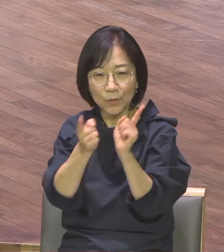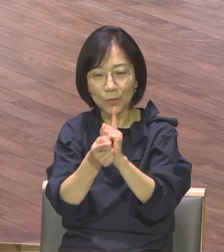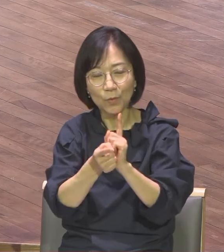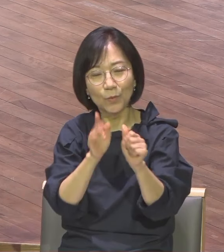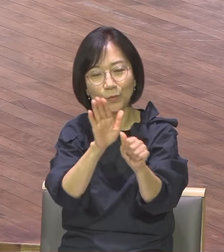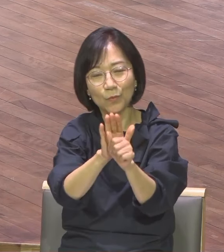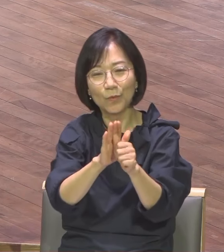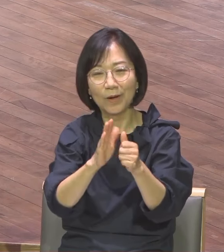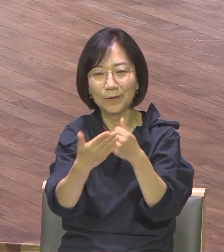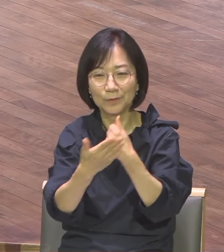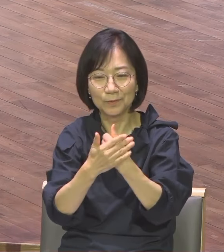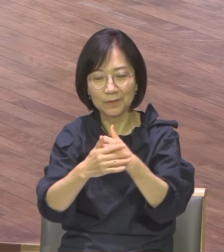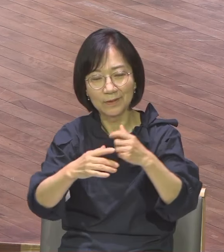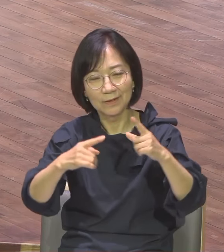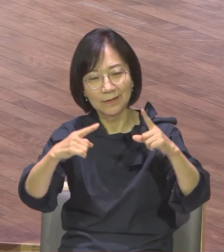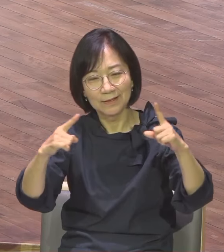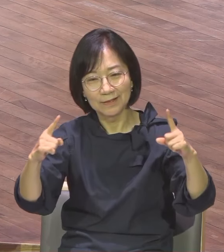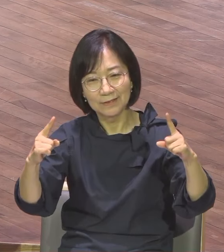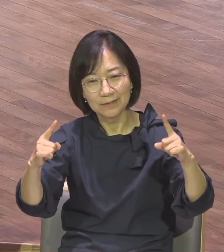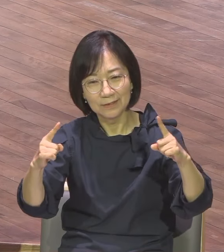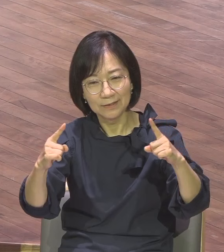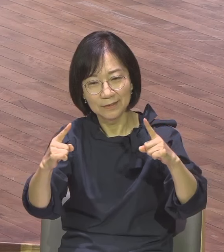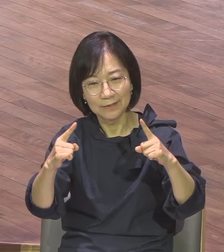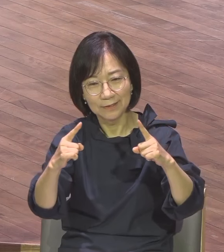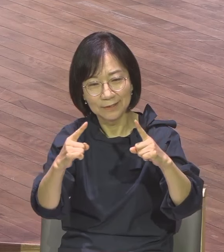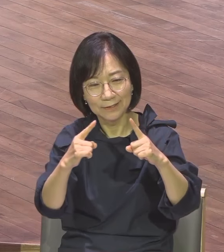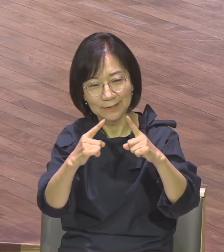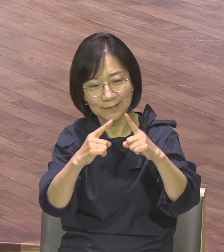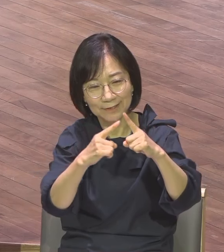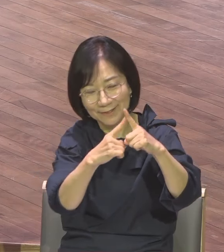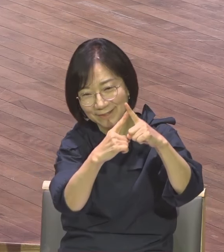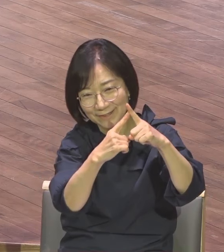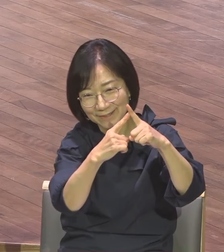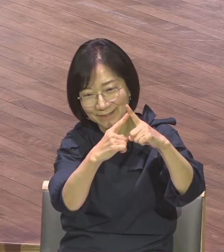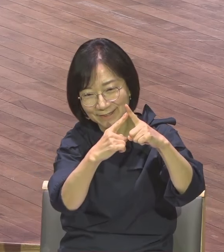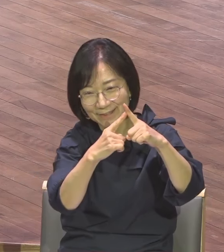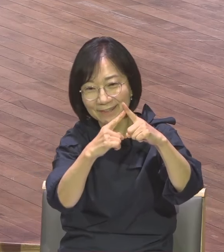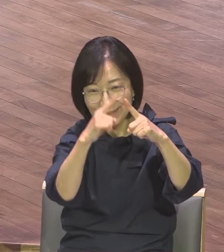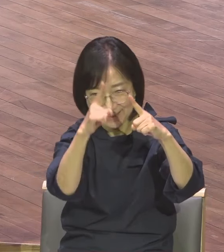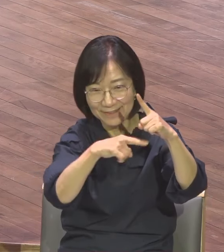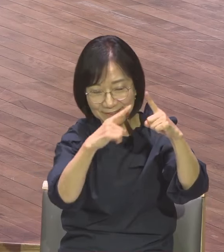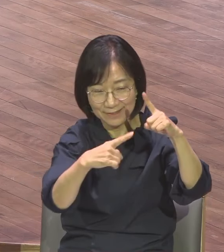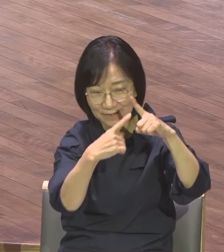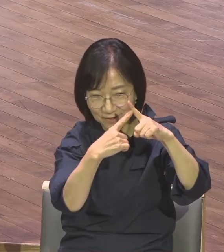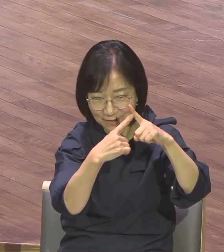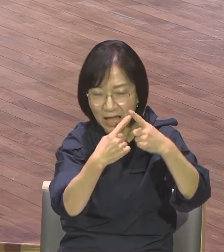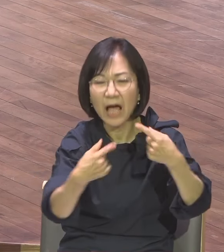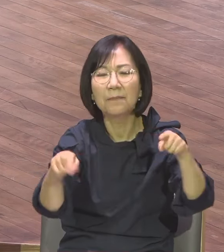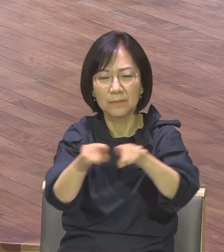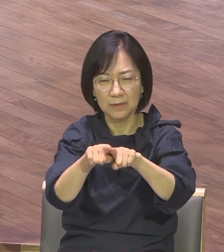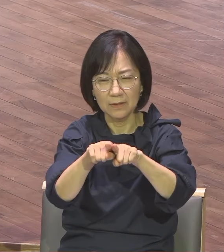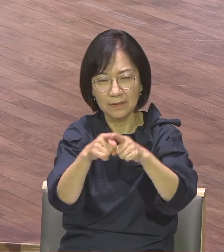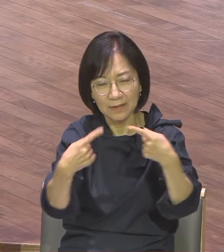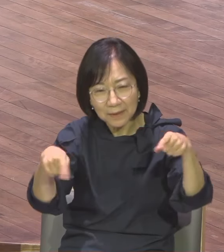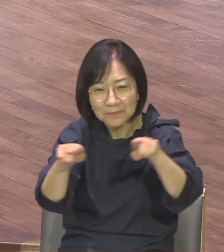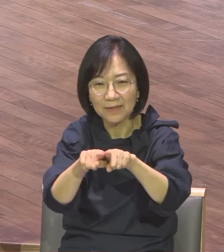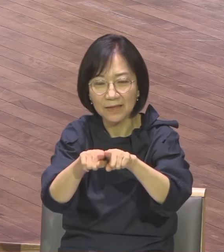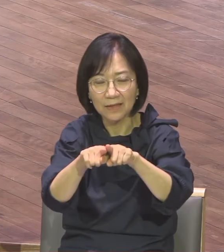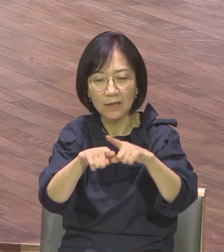아니라 서로 의지하고 서로 돕고 하면서 함께 세워가는 존재잖아요. 함께 같이.